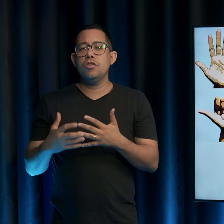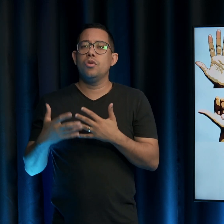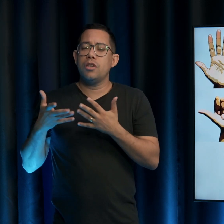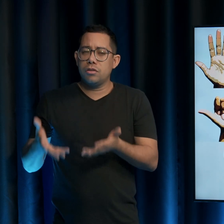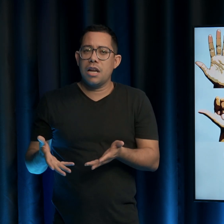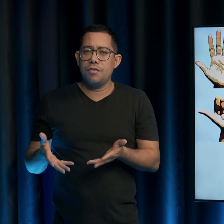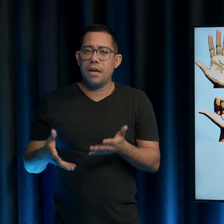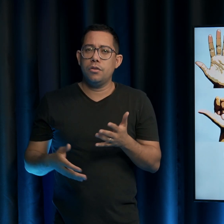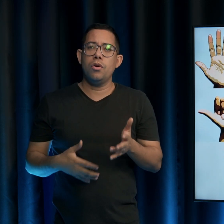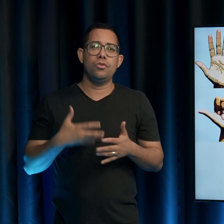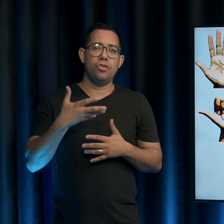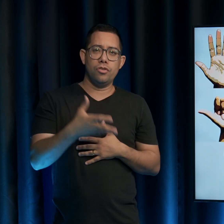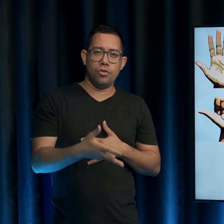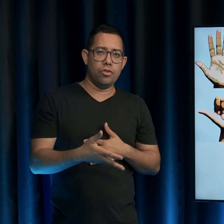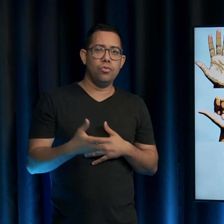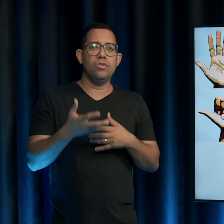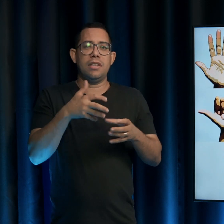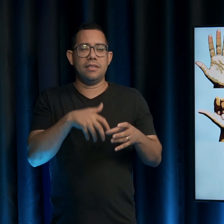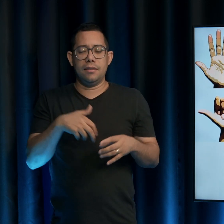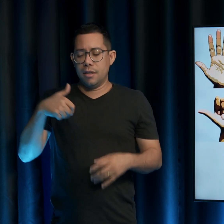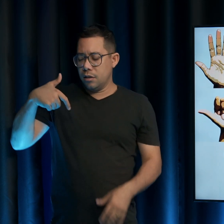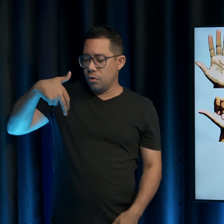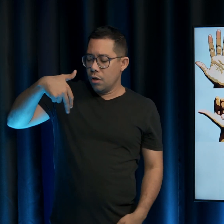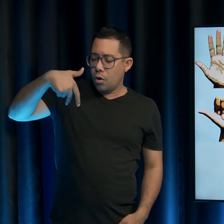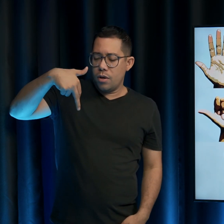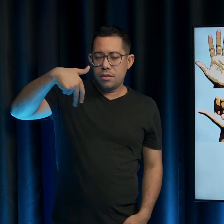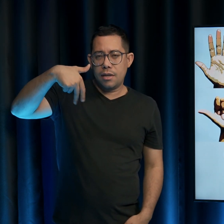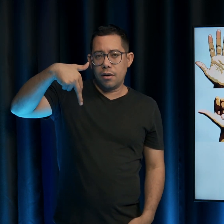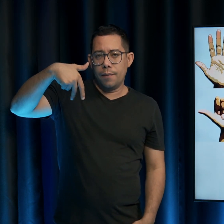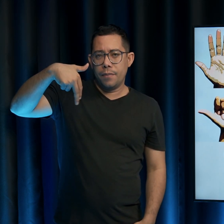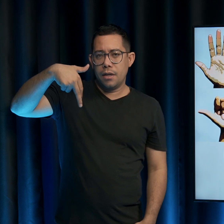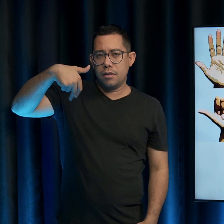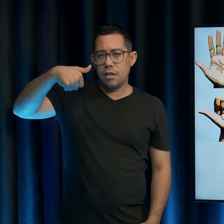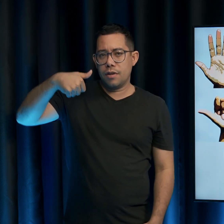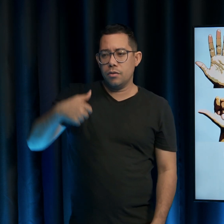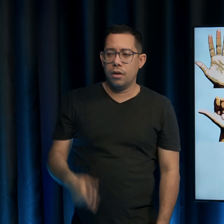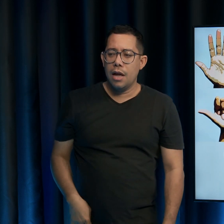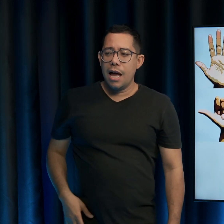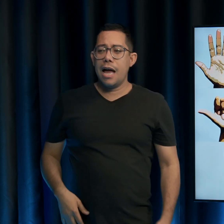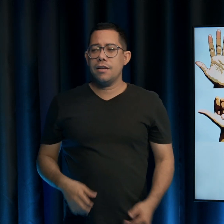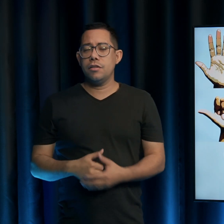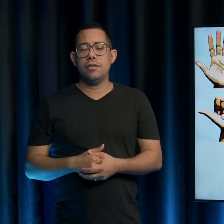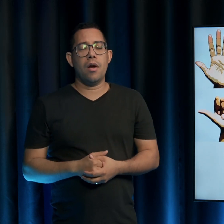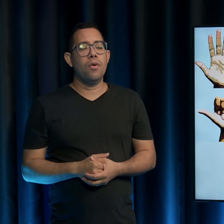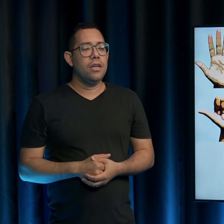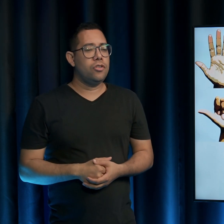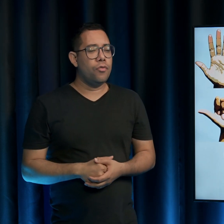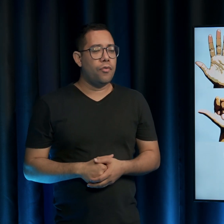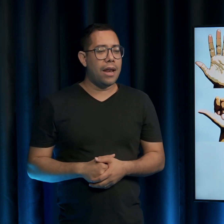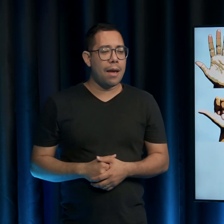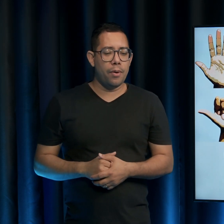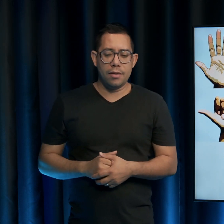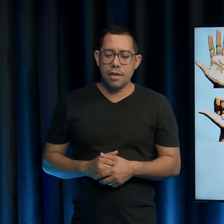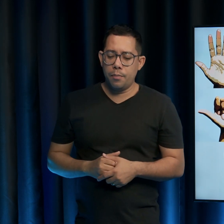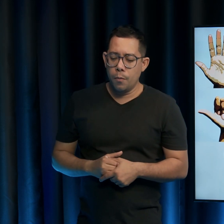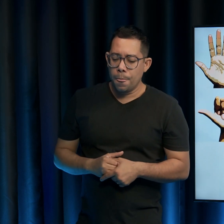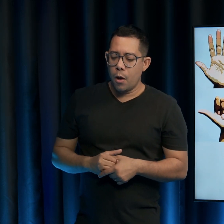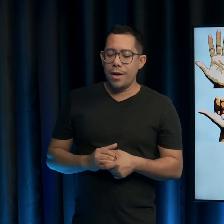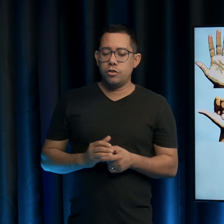já os classificadores, utilizou Jesus se assentando com esse aqui, ó, esse classificador. Ah, Gesiel, e se eu for falar, por exemplo, uma